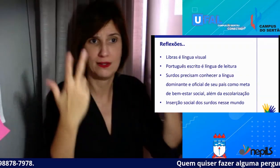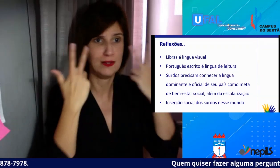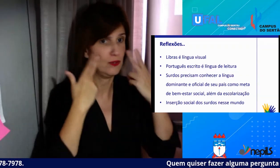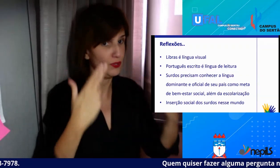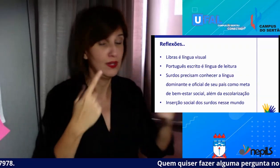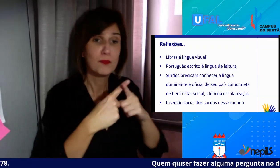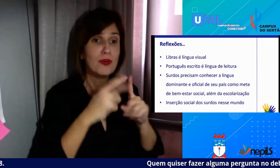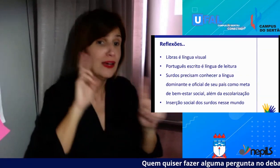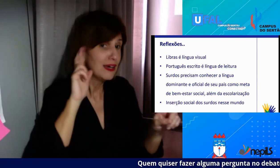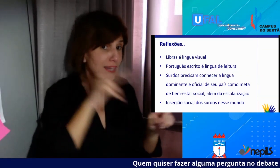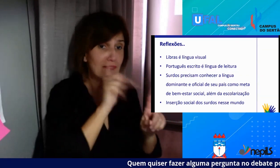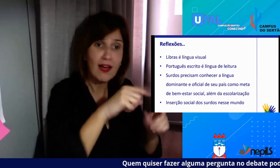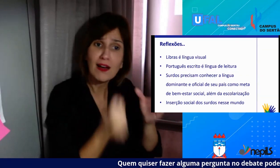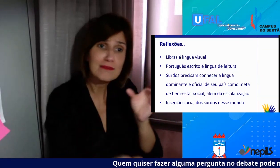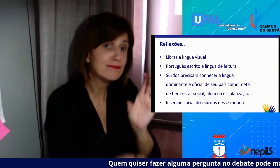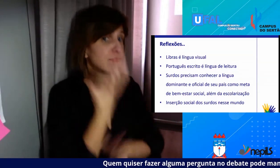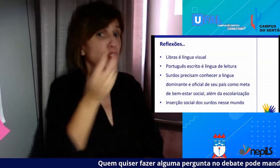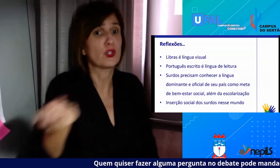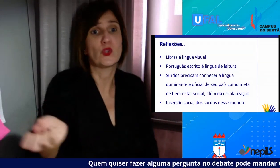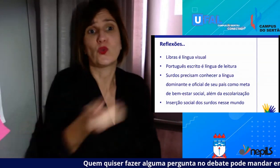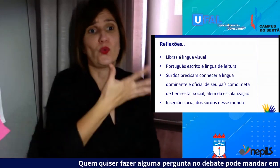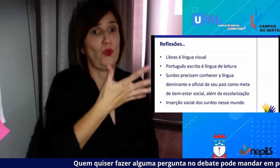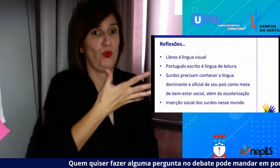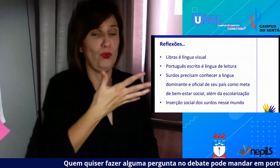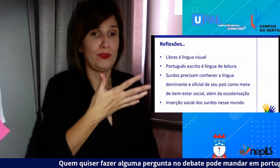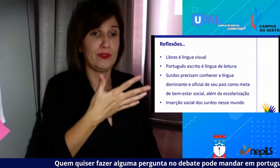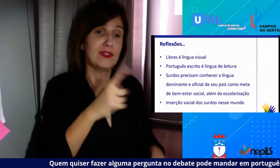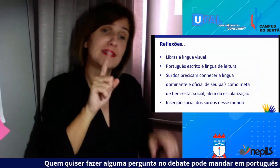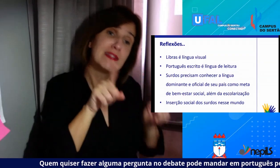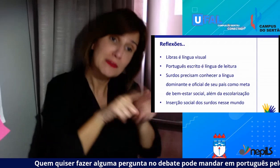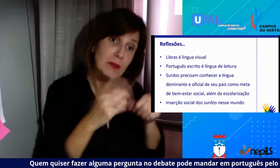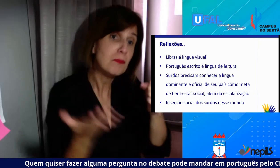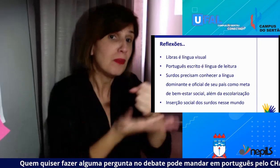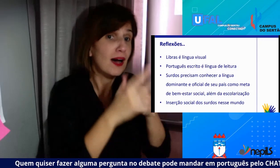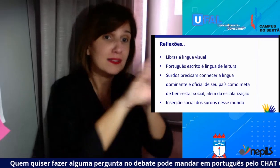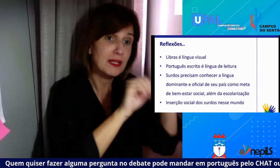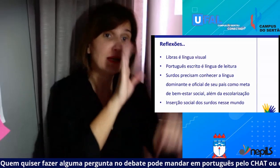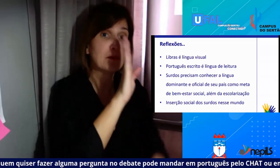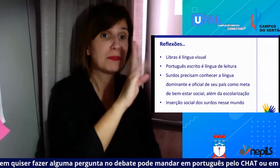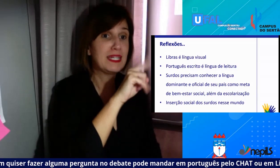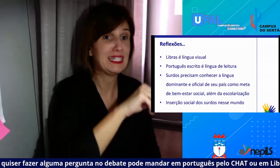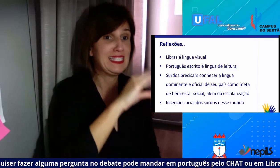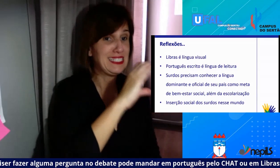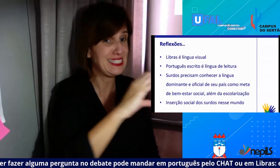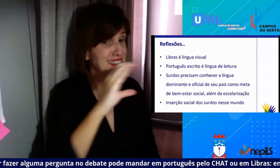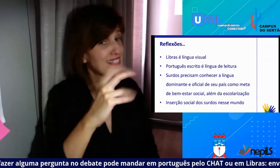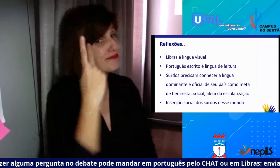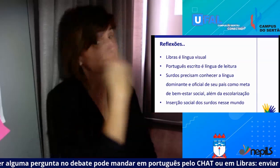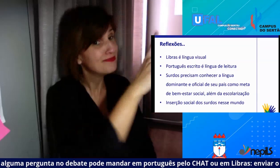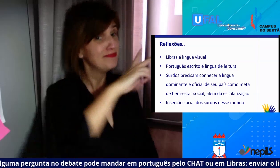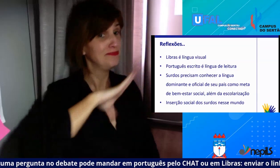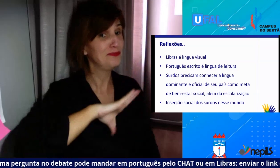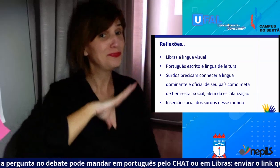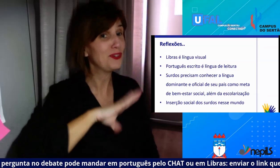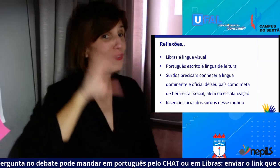podem existir, alterações também podem, porque o referencial, ele vai inaugurar um